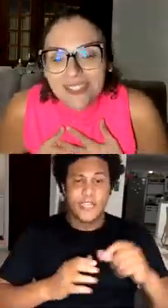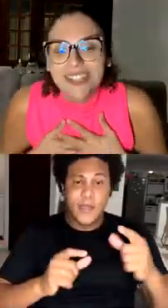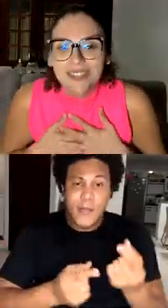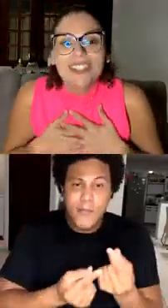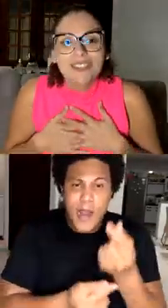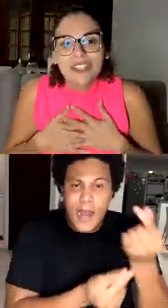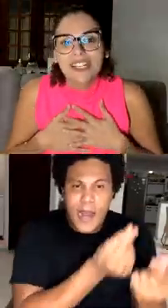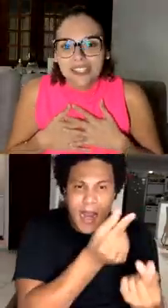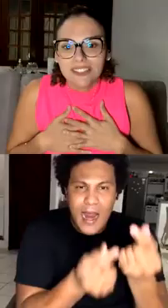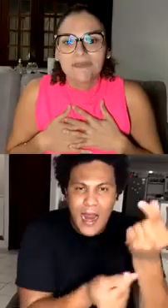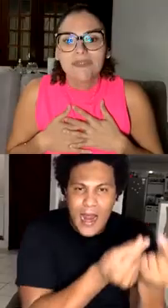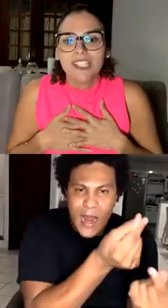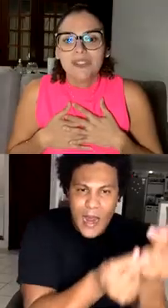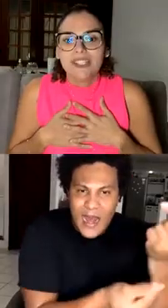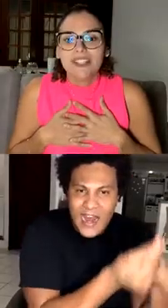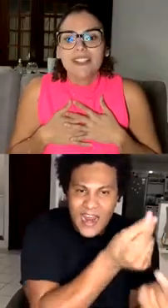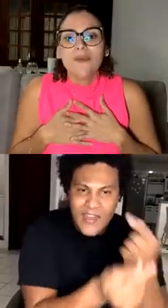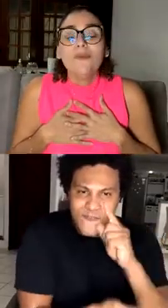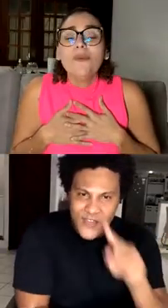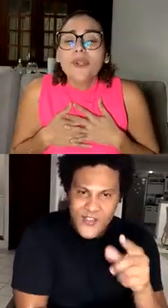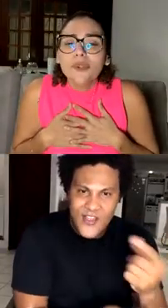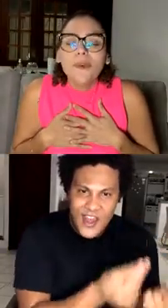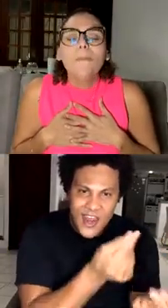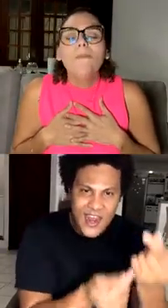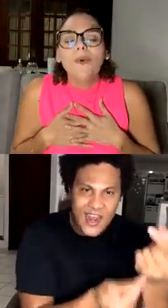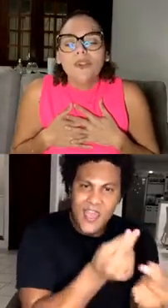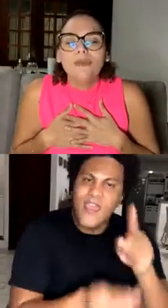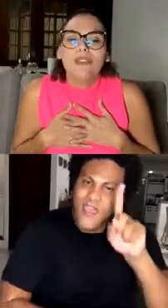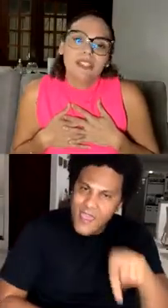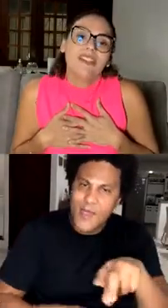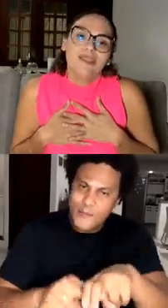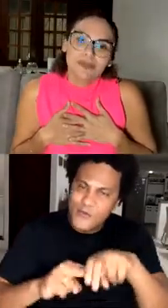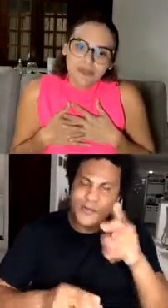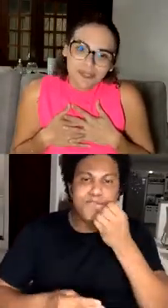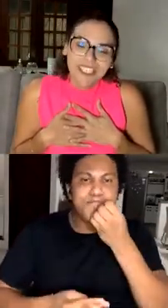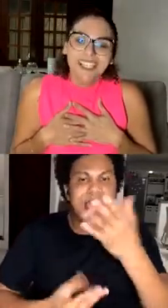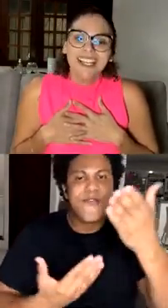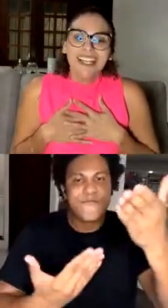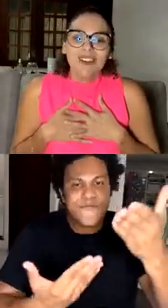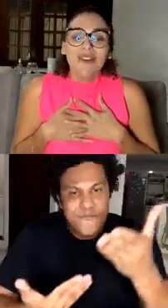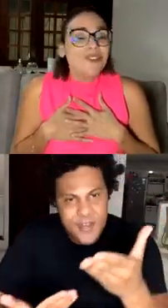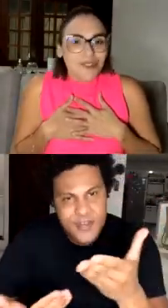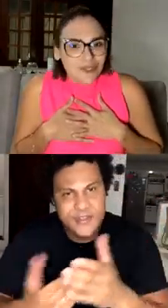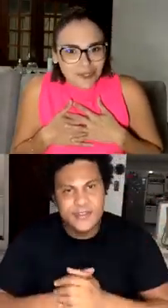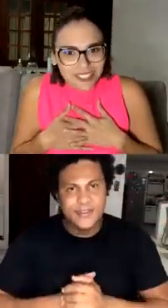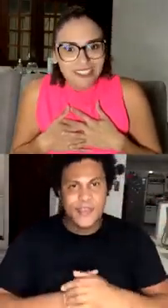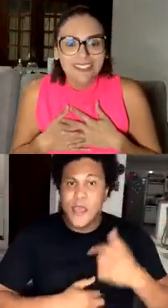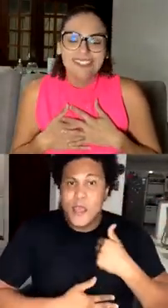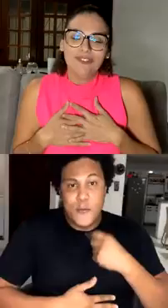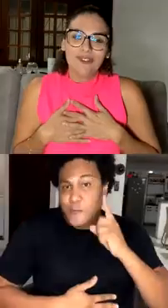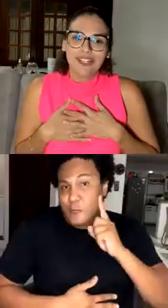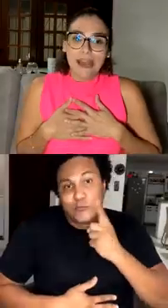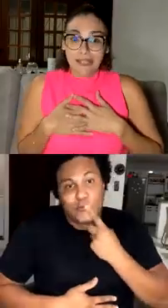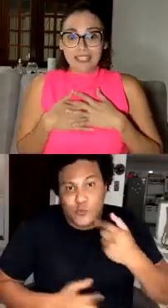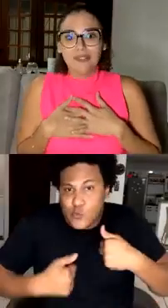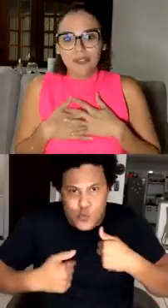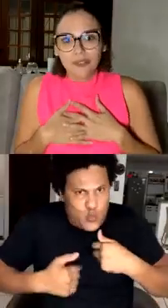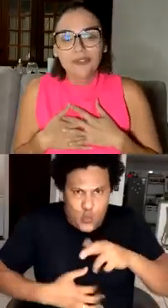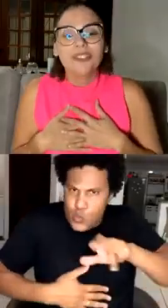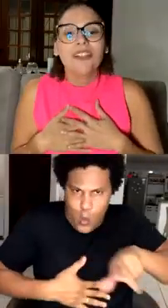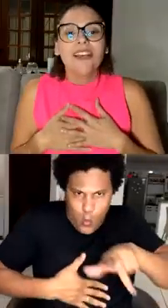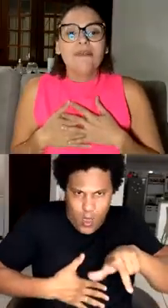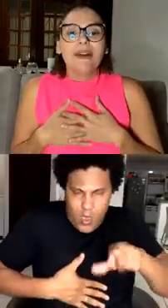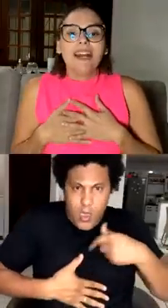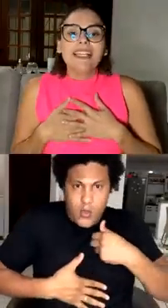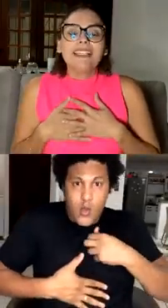carinhas de coração, significa isso. Que você está sendo muito, muito bem-vinda nesse mundo. Eu não sou surda, eu não estou aqui representando